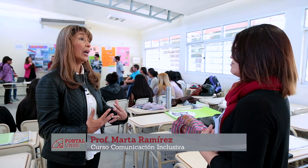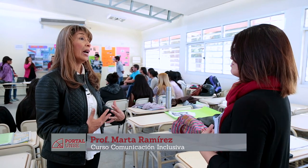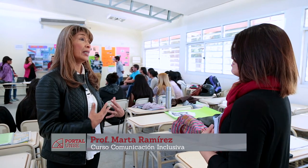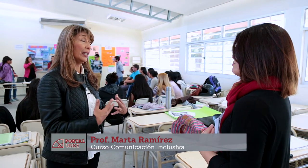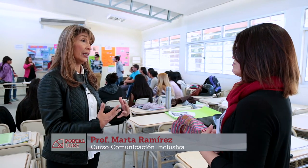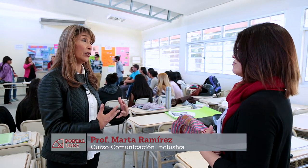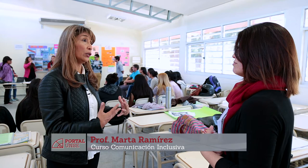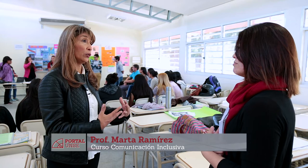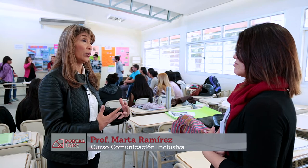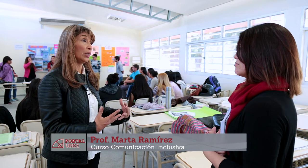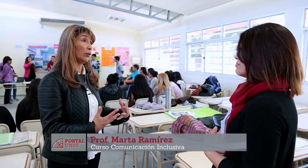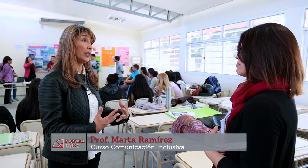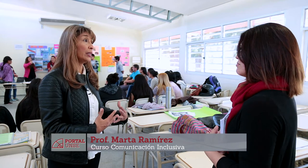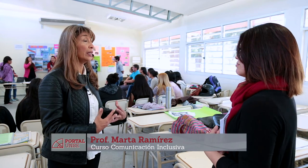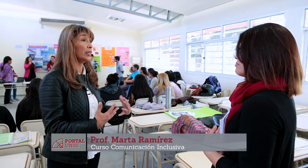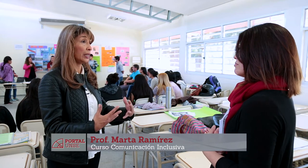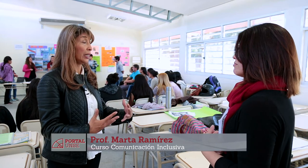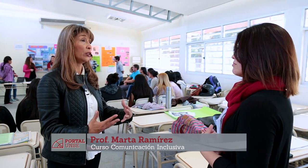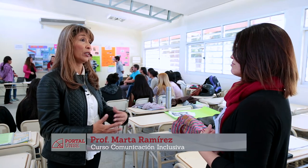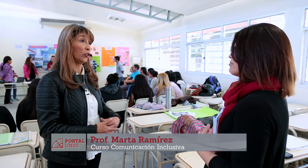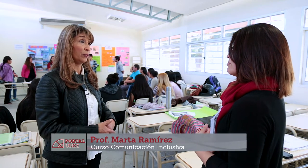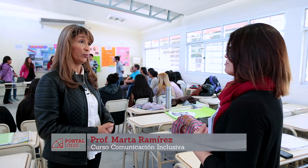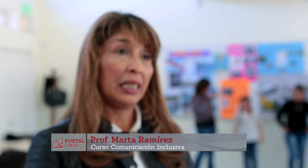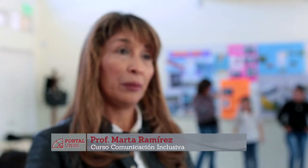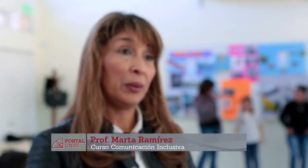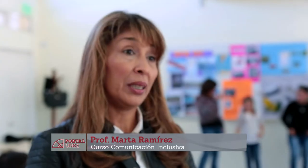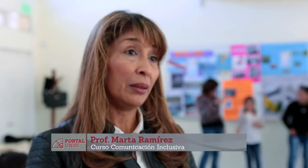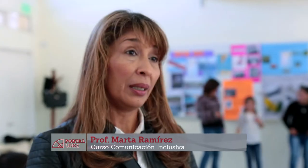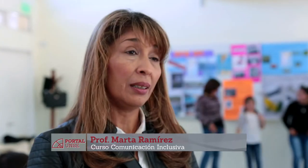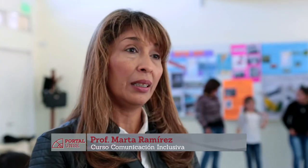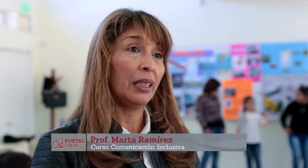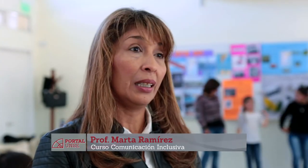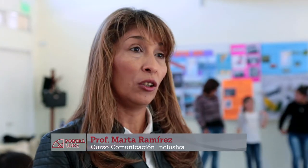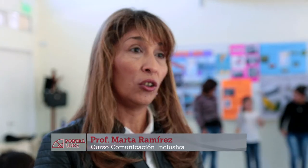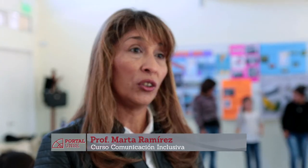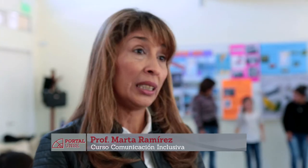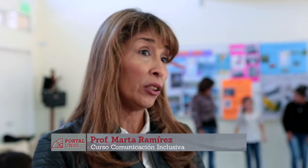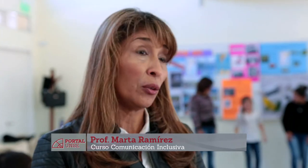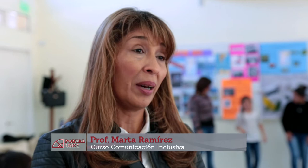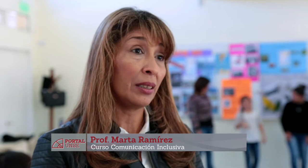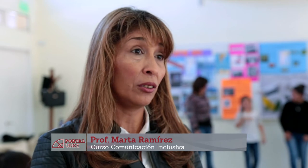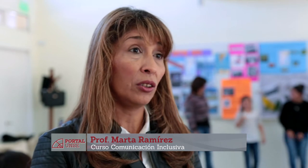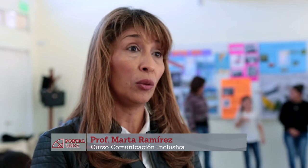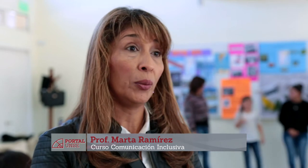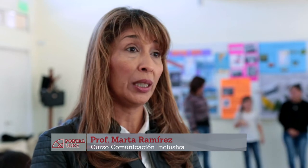a seguir con el curso de lenguaje de señas y llegar a donde estoy. En el primer nivel los contenidos son básicos, como por ejemplo